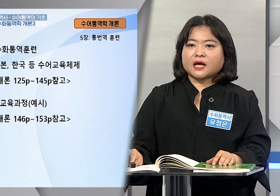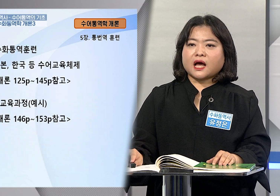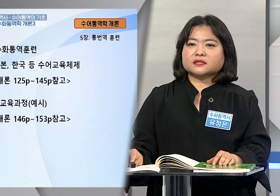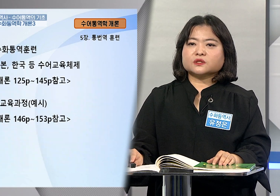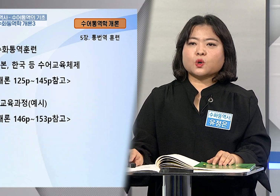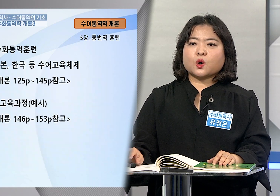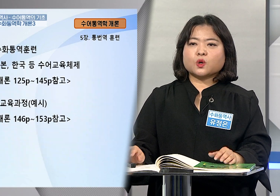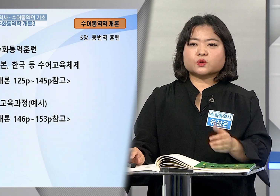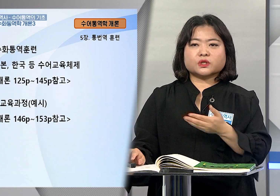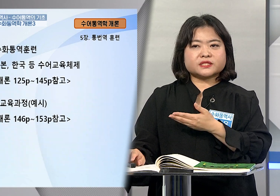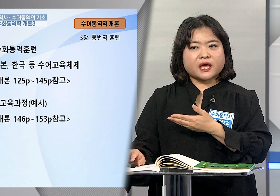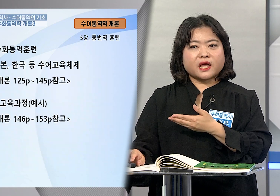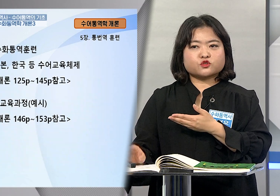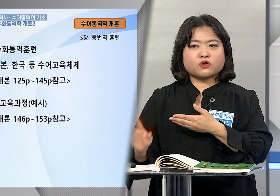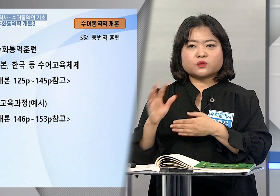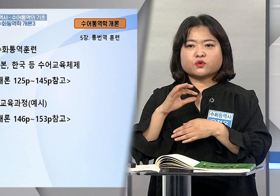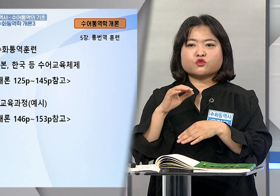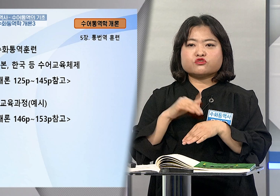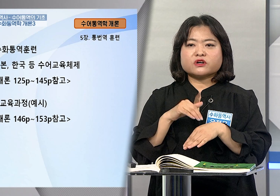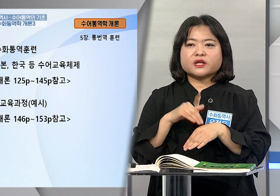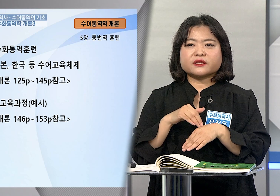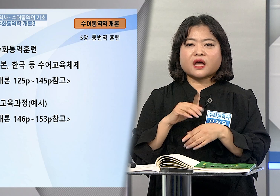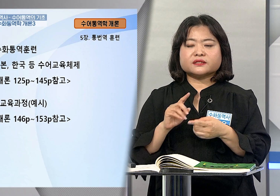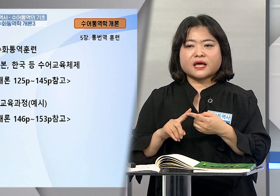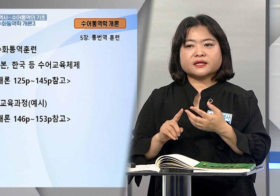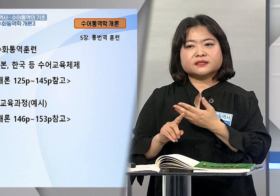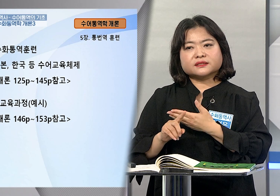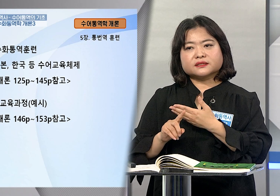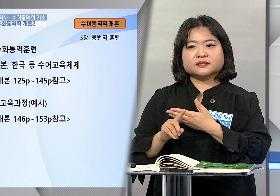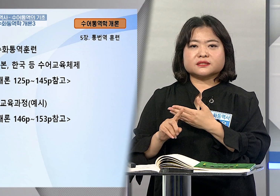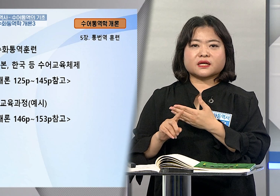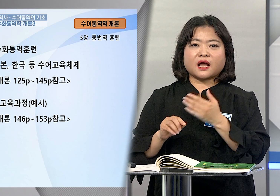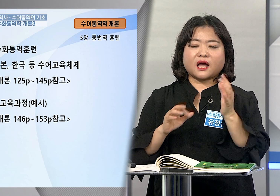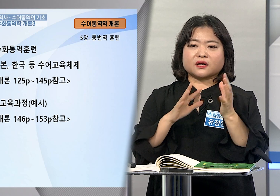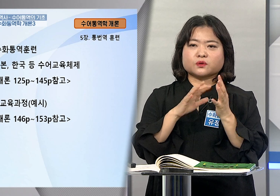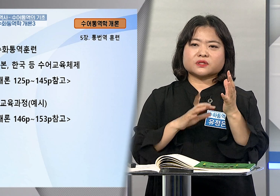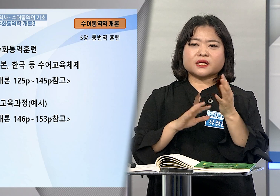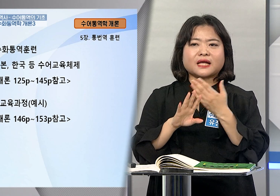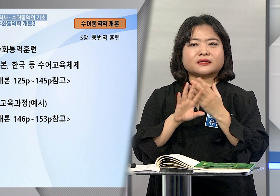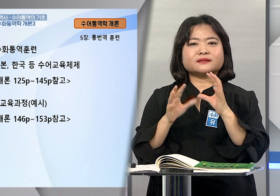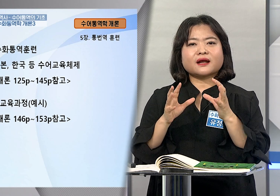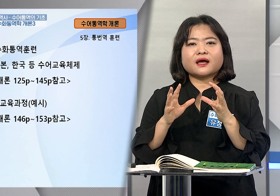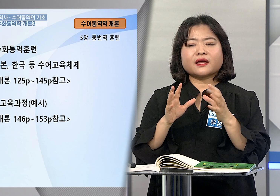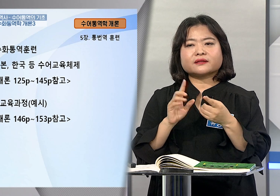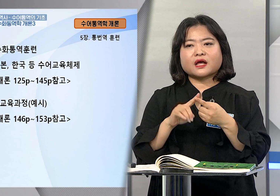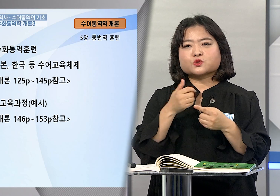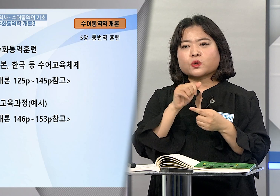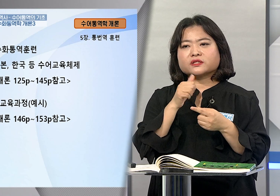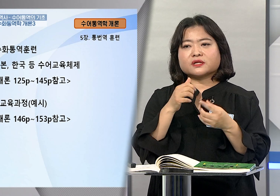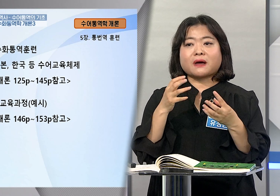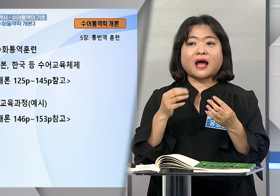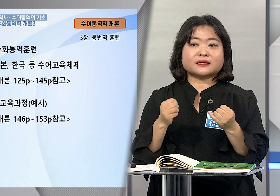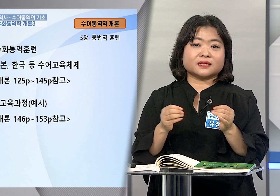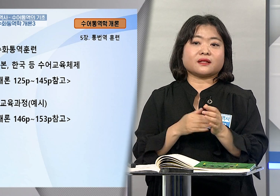자, 그리고 이제 수화 통역 훈련에 대한 이야기들은 제가 굉장히 다른 나라에 대한 소개들이 많기